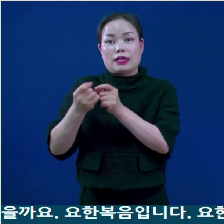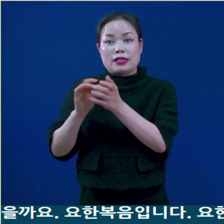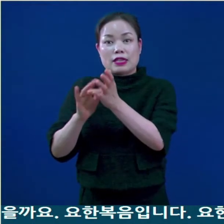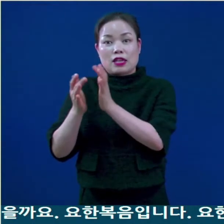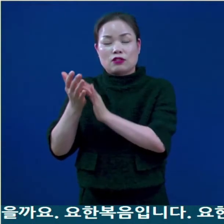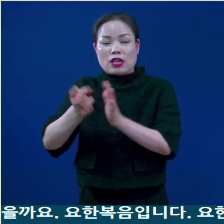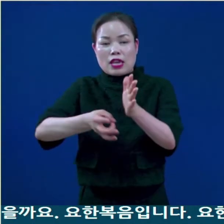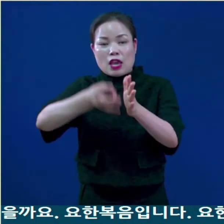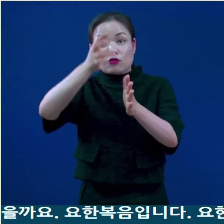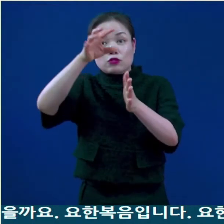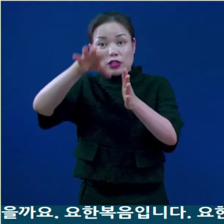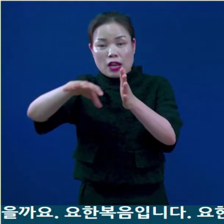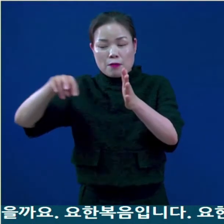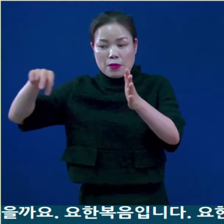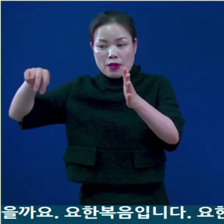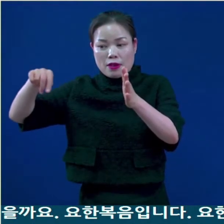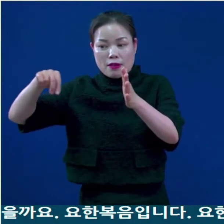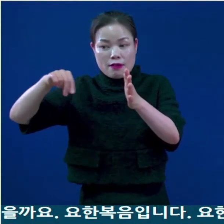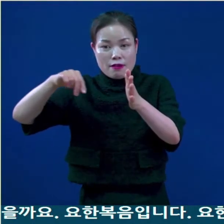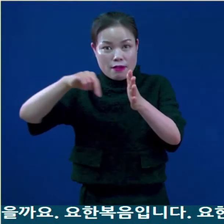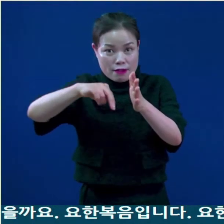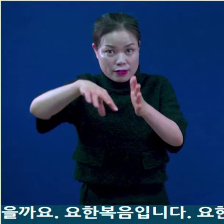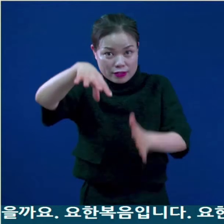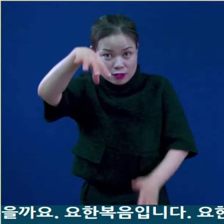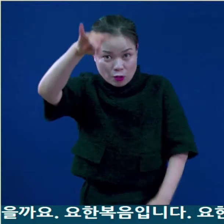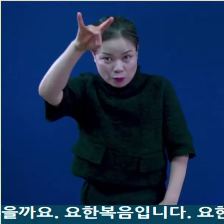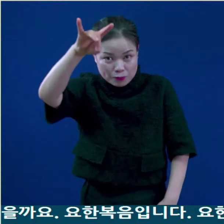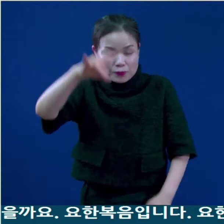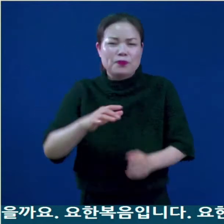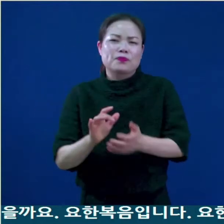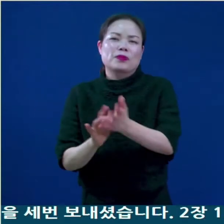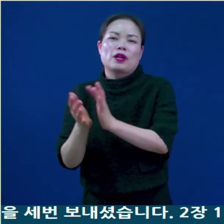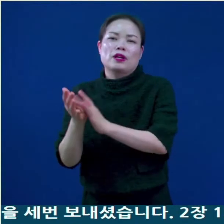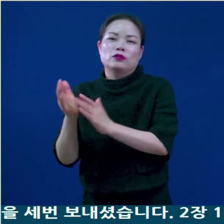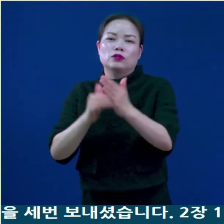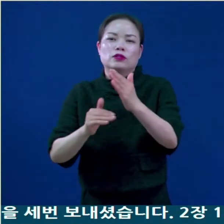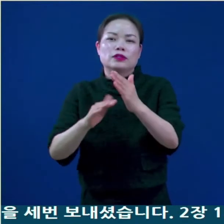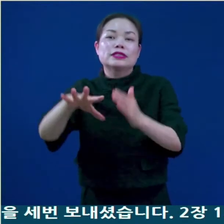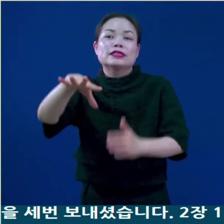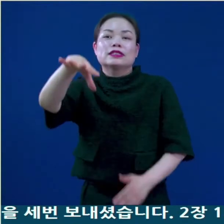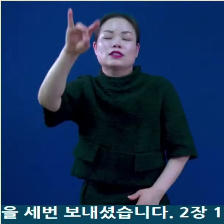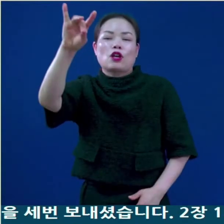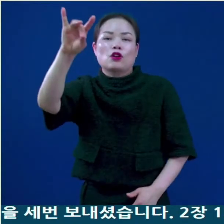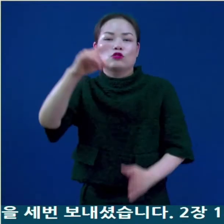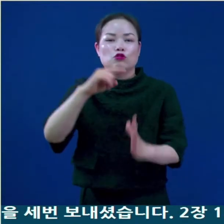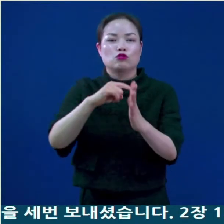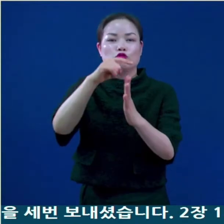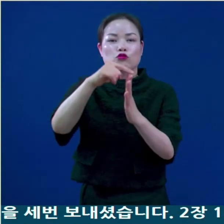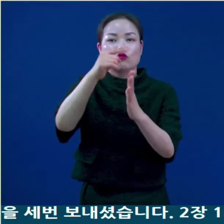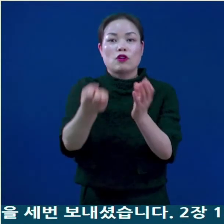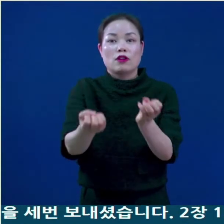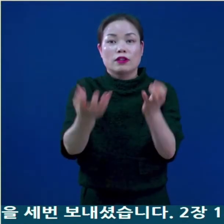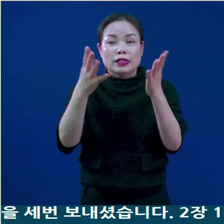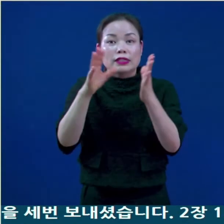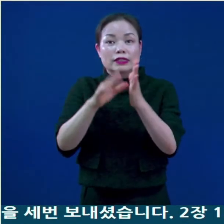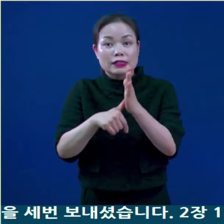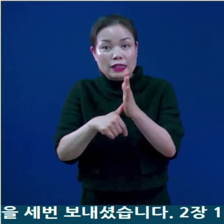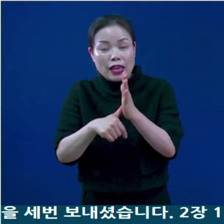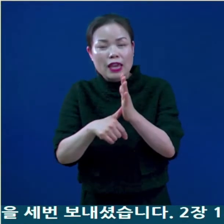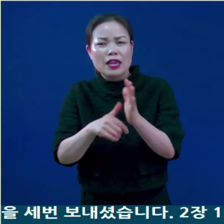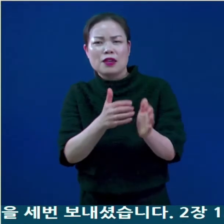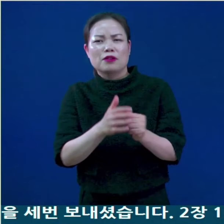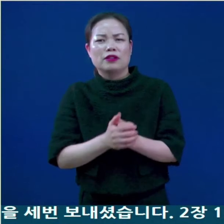예수께서 예루살렘으로 올라가셨더니 처음 예수님의 공생의 첫 유월절입니다. 그때